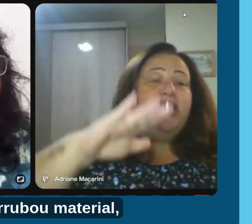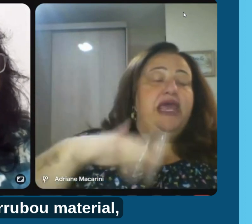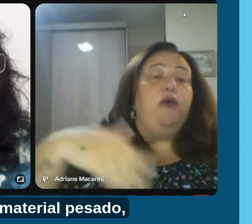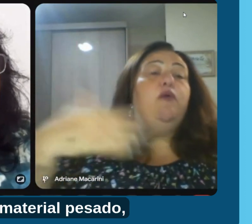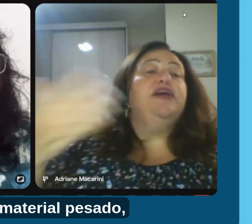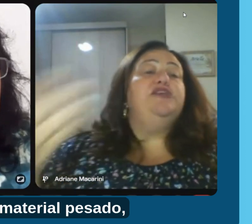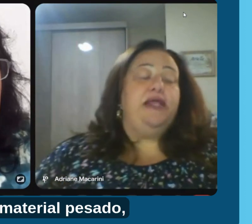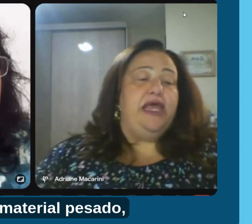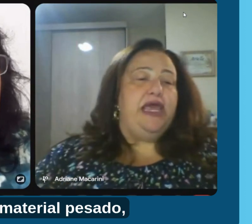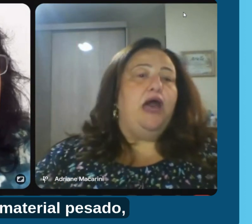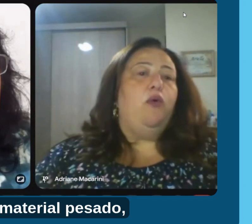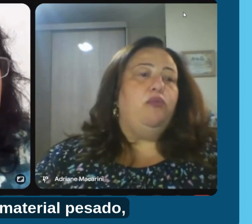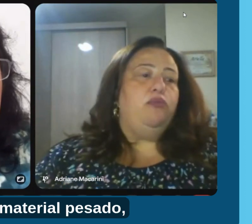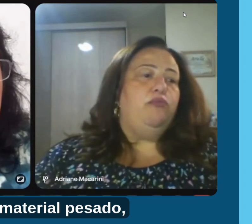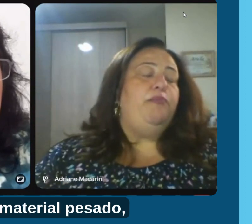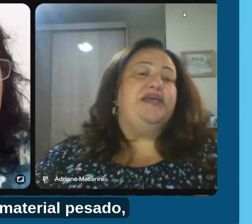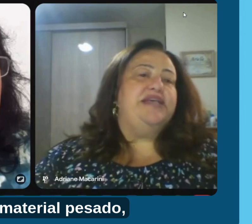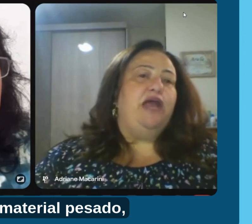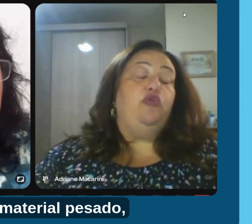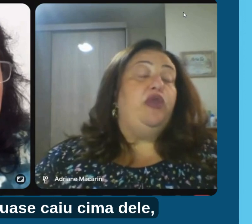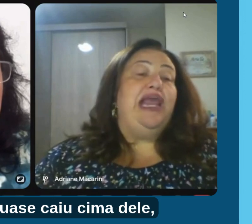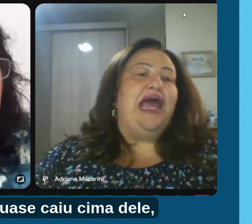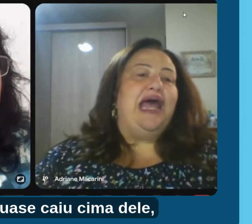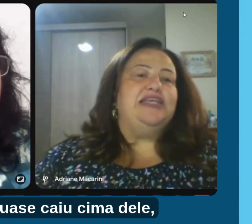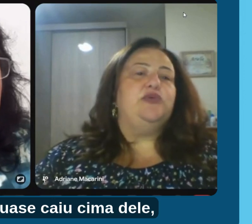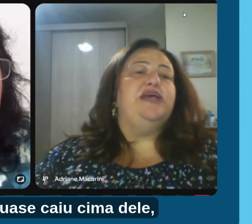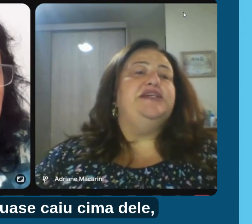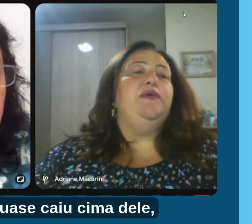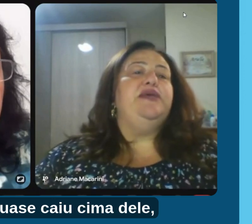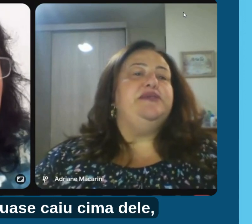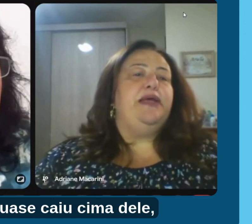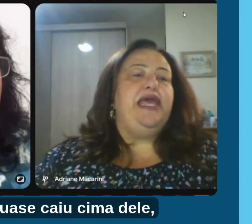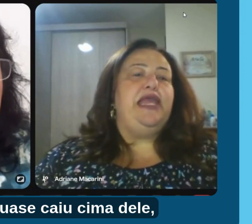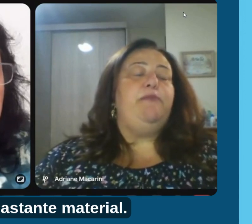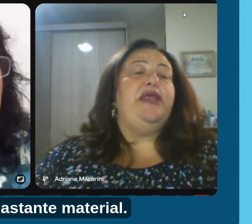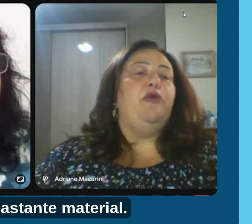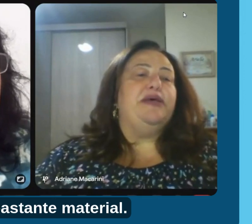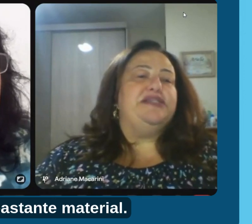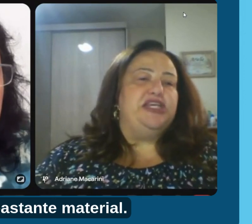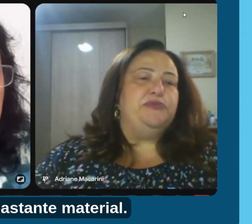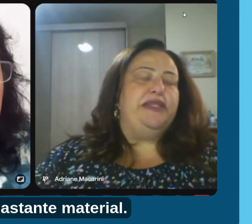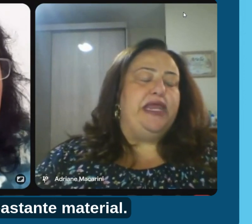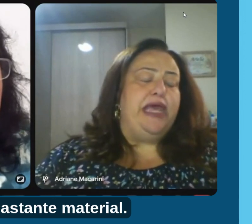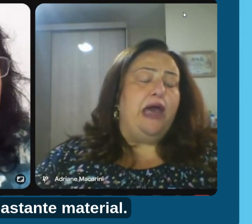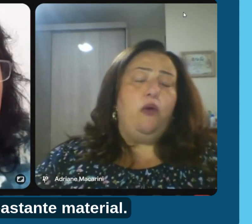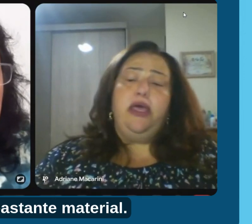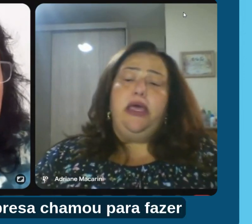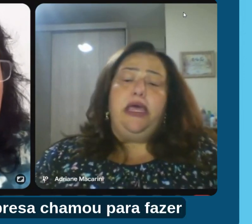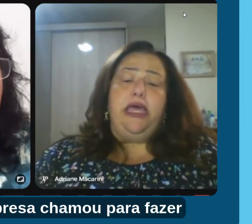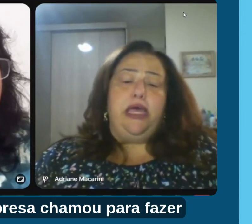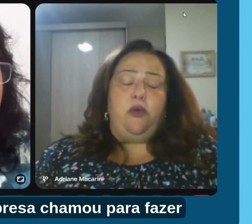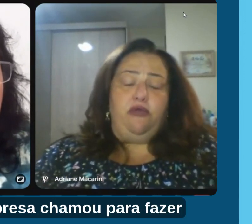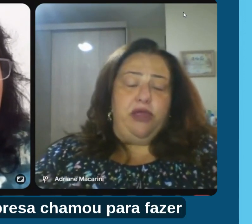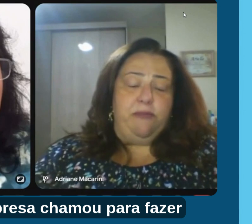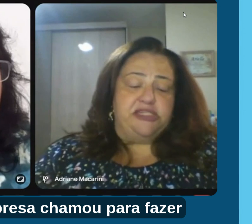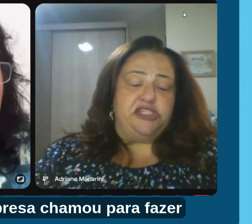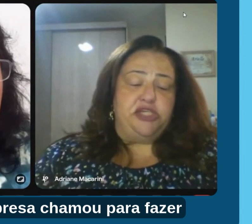material, e quase o material pesado, toneladas, quase caiu em cima dele, perdeu bastante material. E quando a empresa chamou